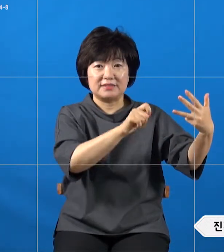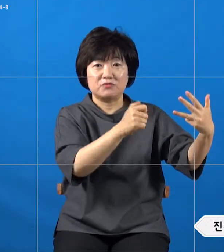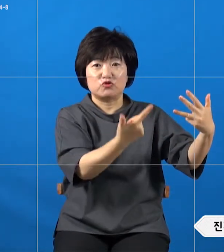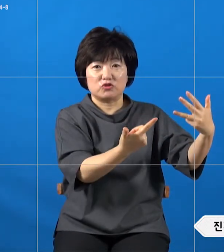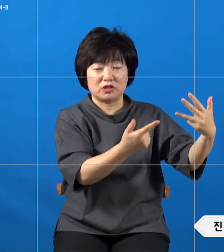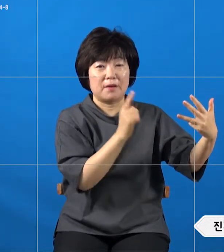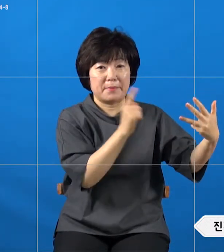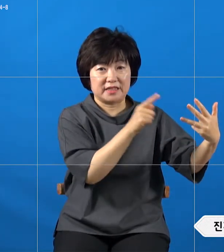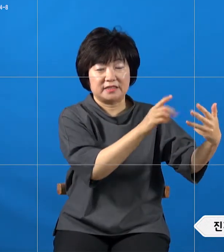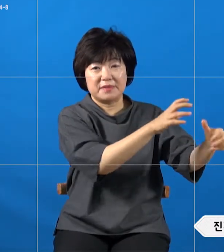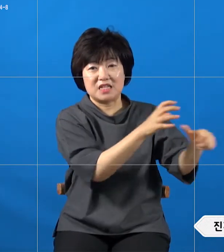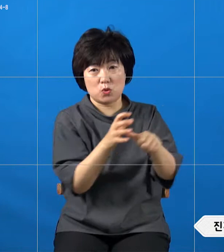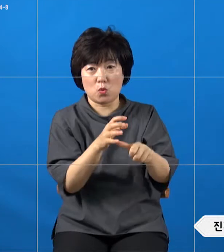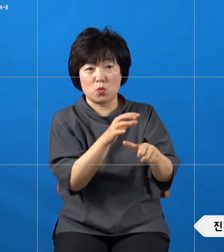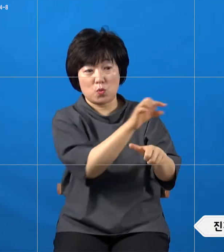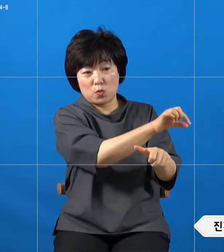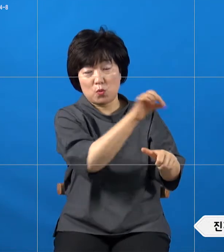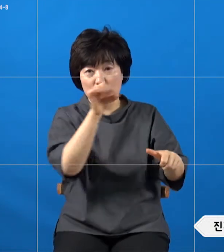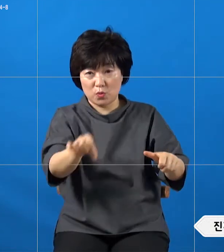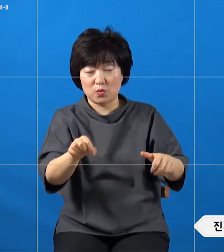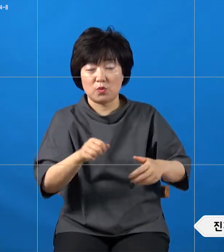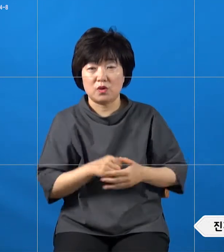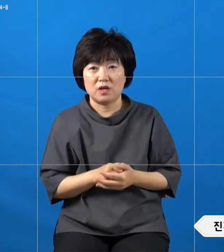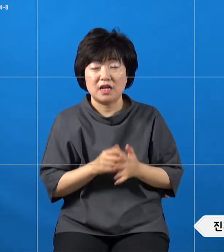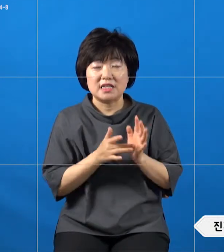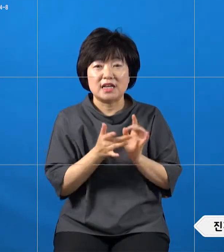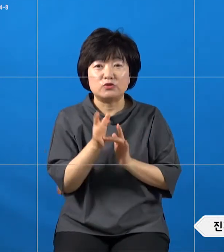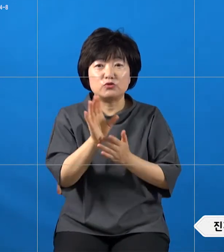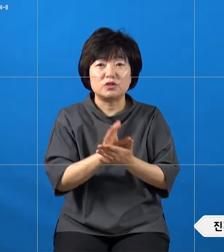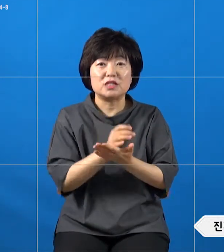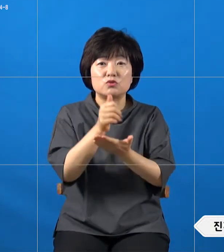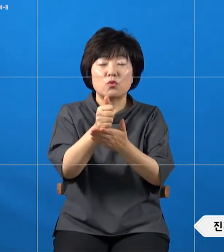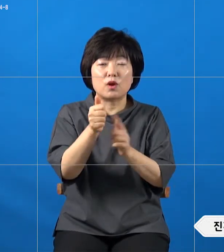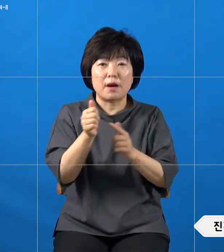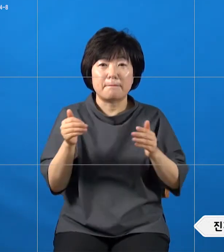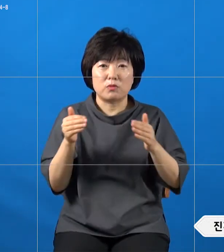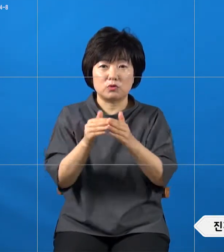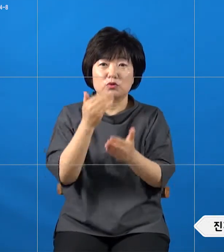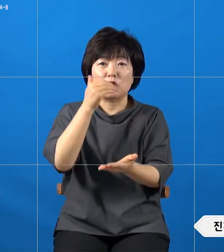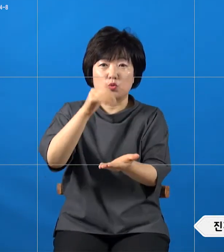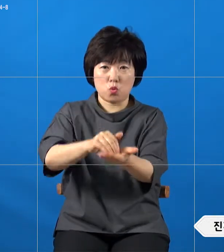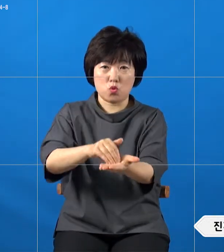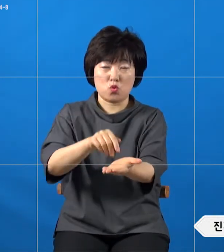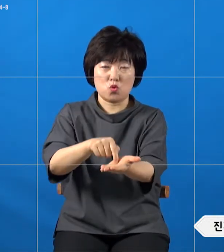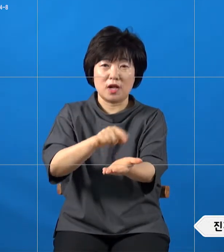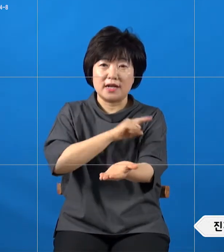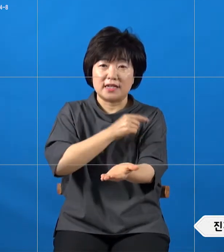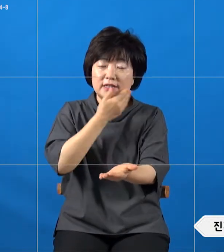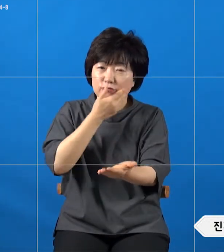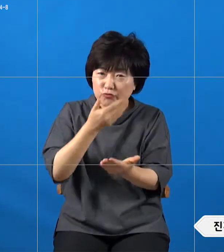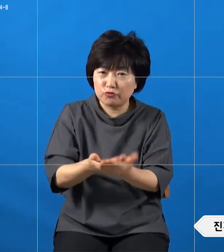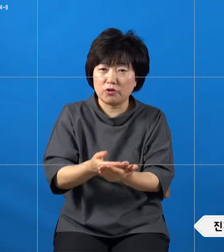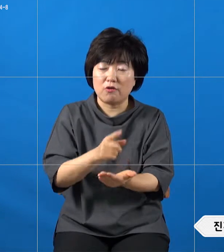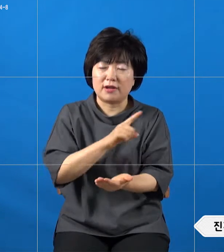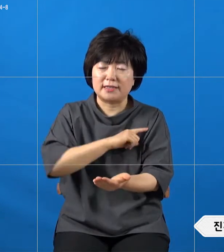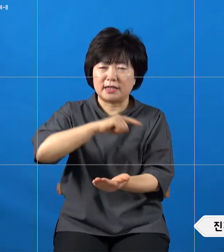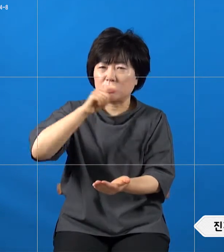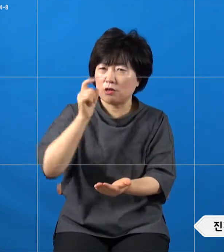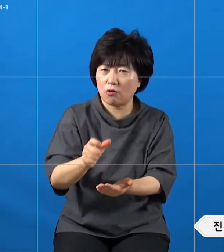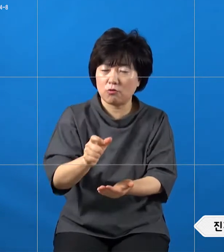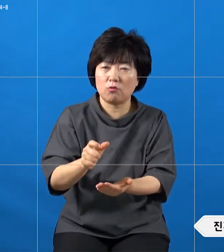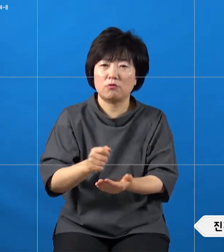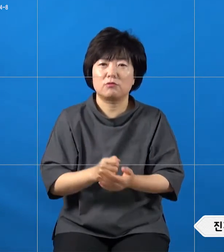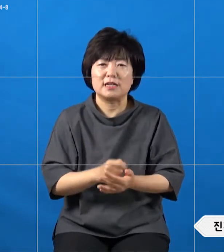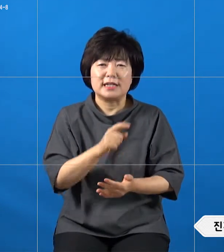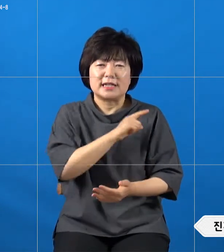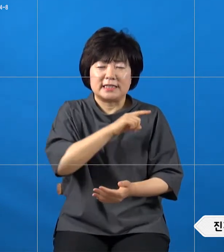16절에 등장하는 말씀입니다. 바로 예수 그리스도가 모퉁이 돌이 되시며 가장 중요하고 가장